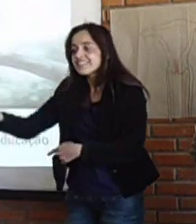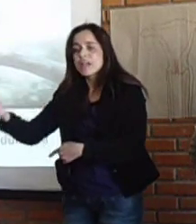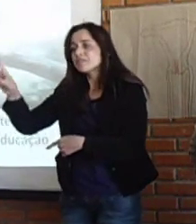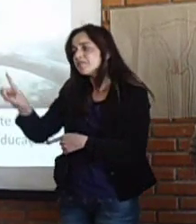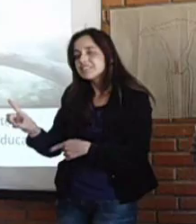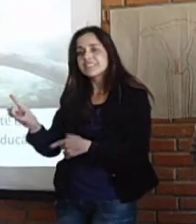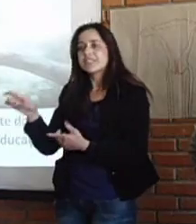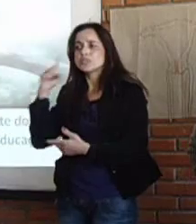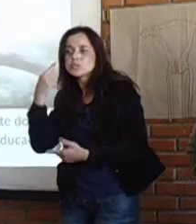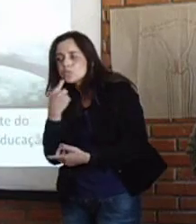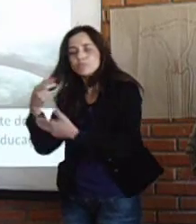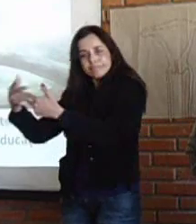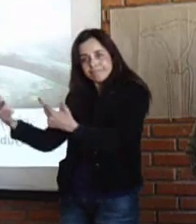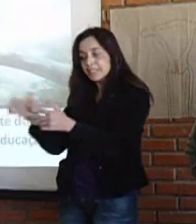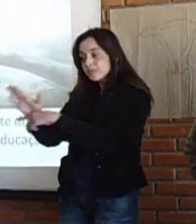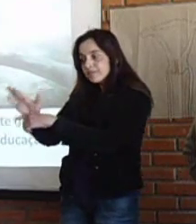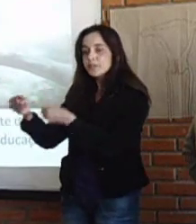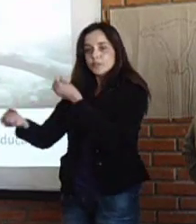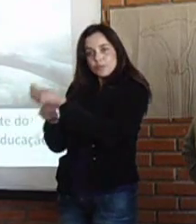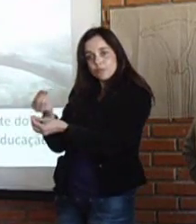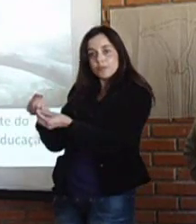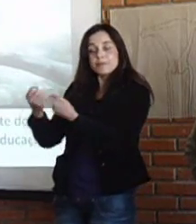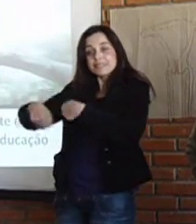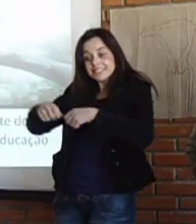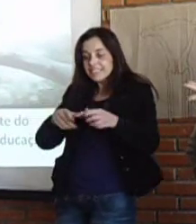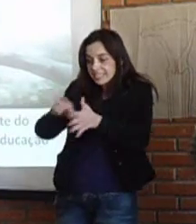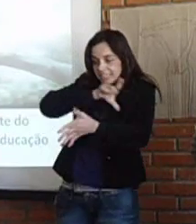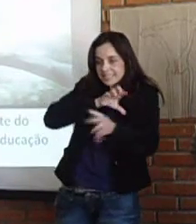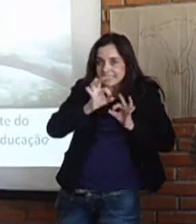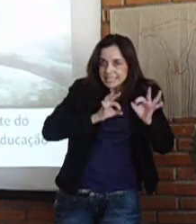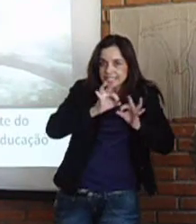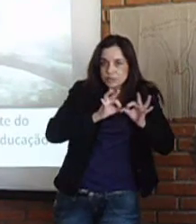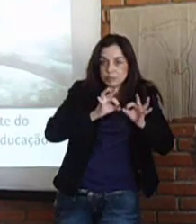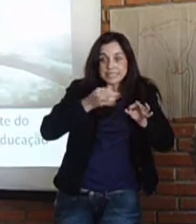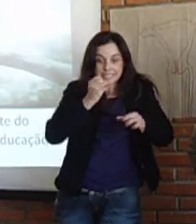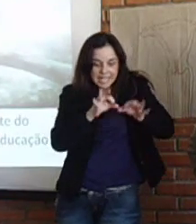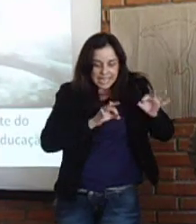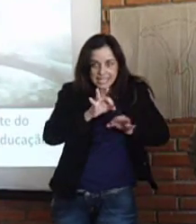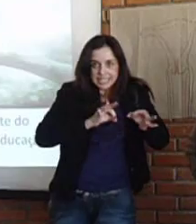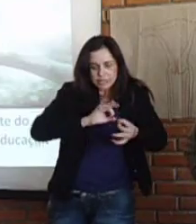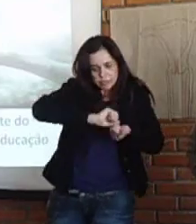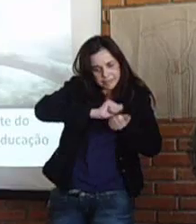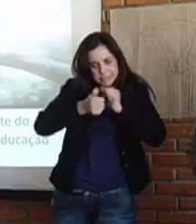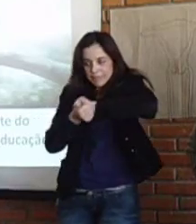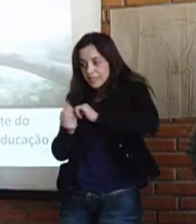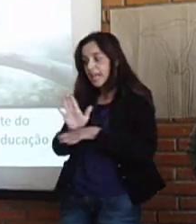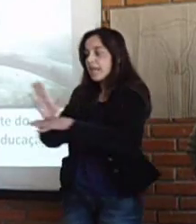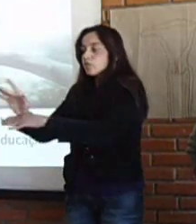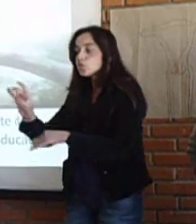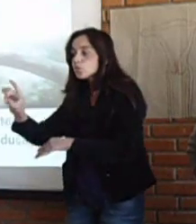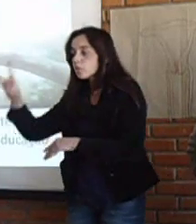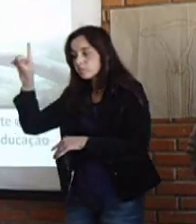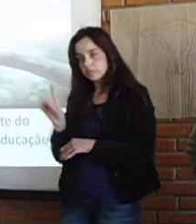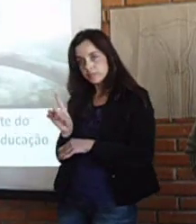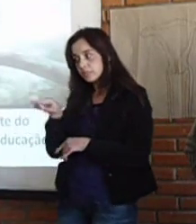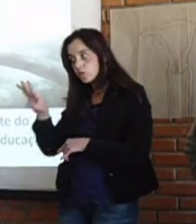esse recurso na sala de aula, a gente percebe que a gente está ajudando a todos. E que todos os nossos alunos têm necessidades especiais.